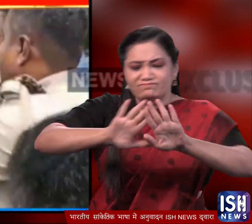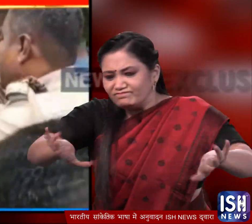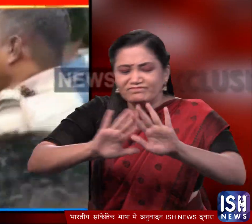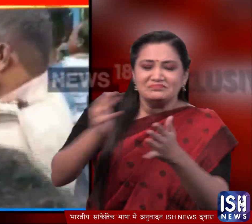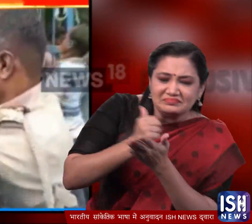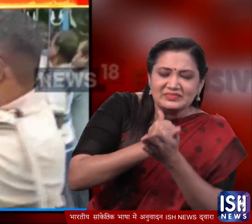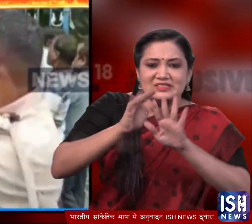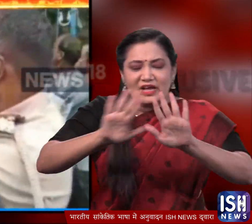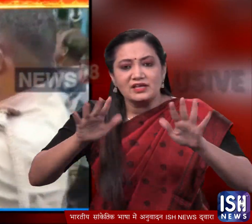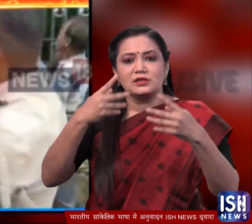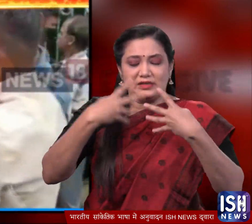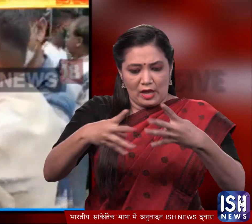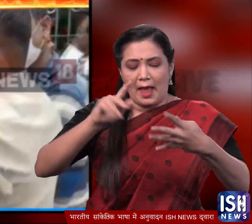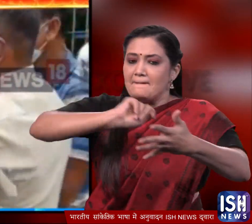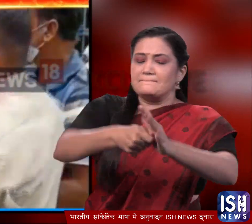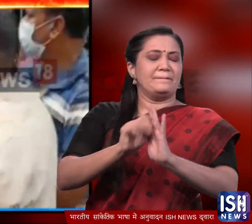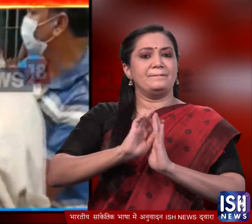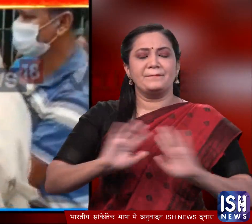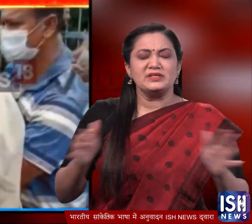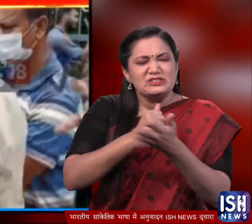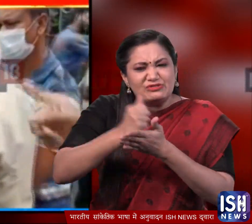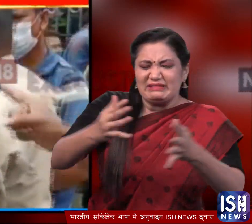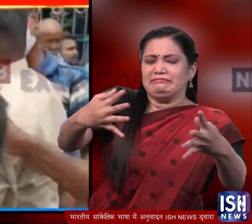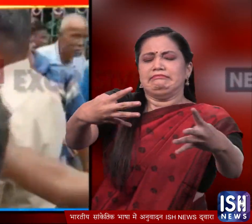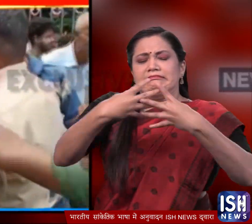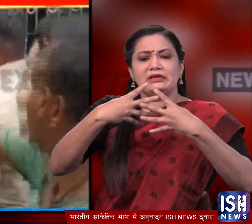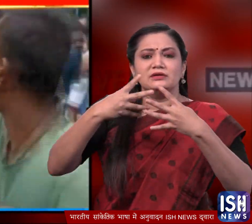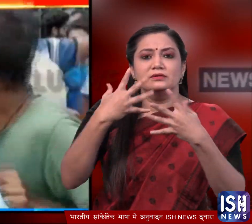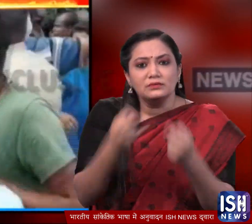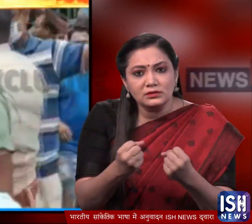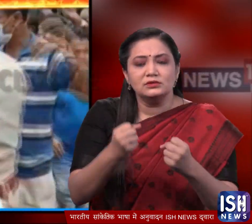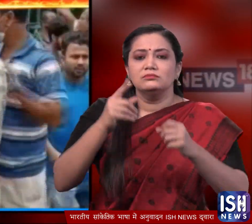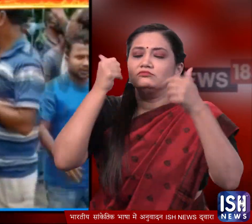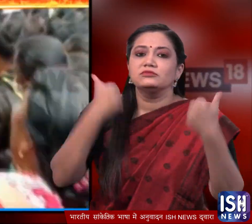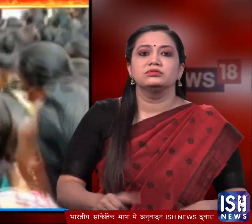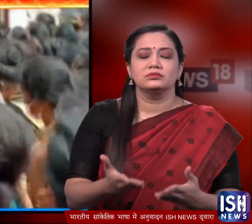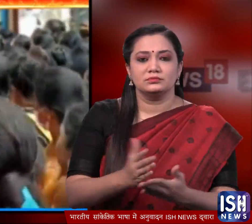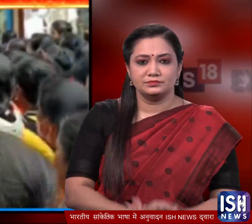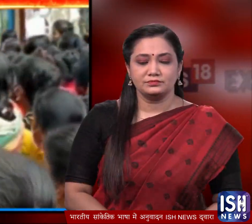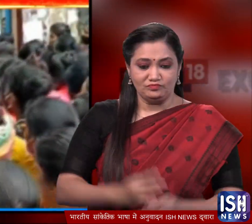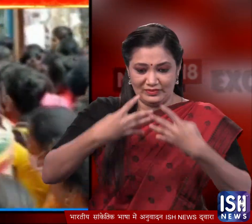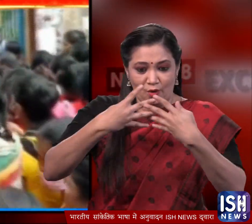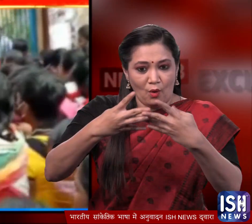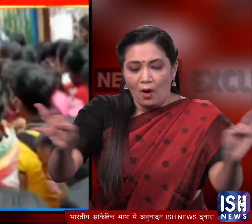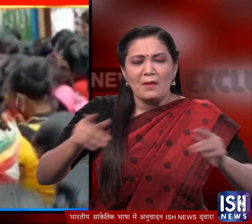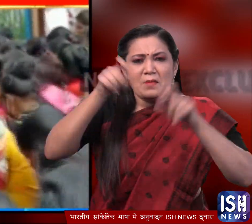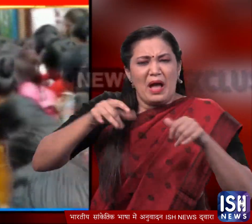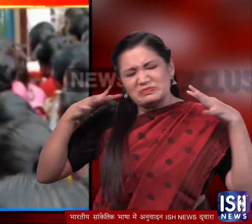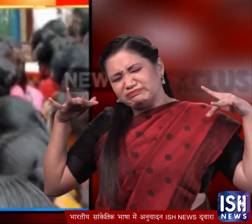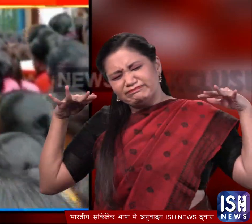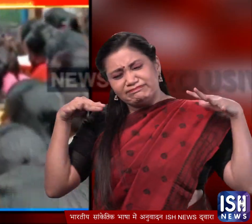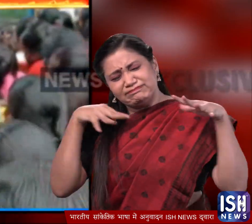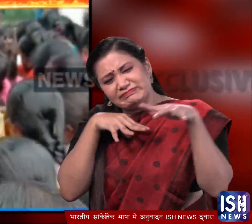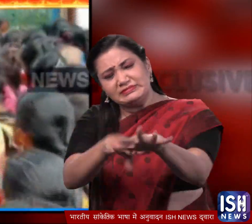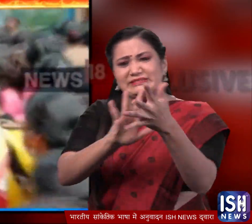को रोकने के लिए सेंटर के मेन गेट को बंद करने की बहुत कोशिश की, लेकिन उनकी ये कोशिश नाकाम रही। जैसे ही गेट खुला, भीड़ बेकाबू